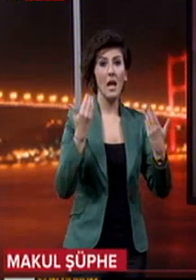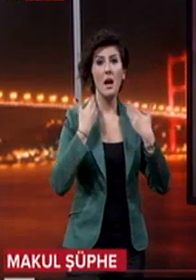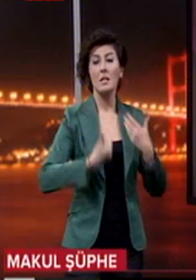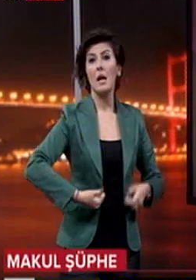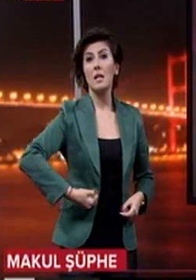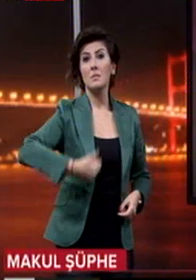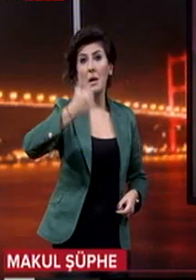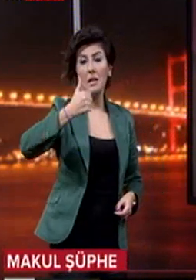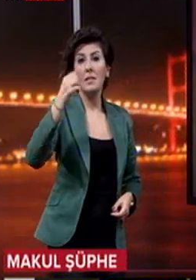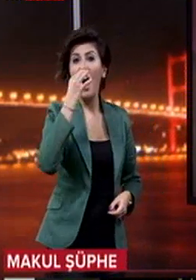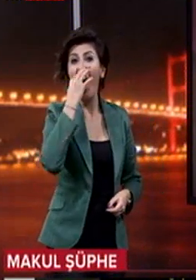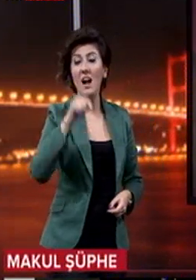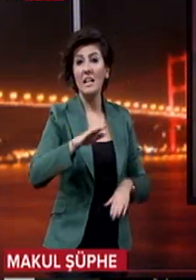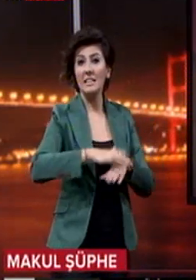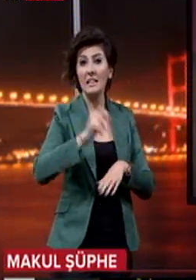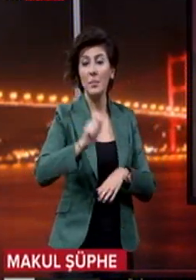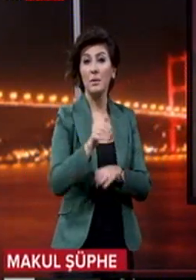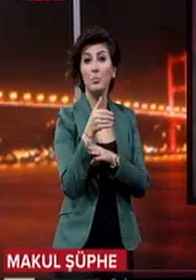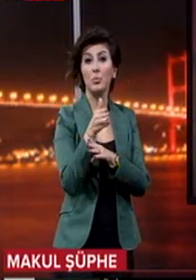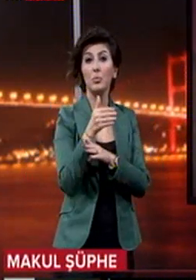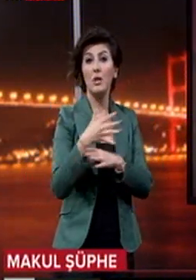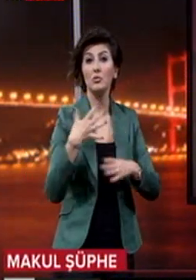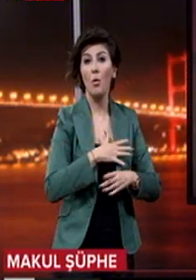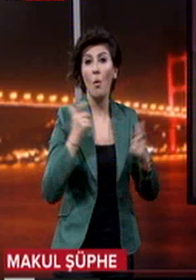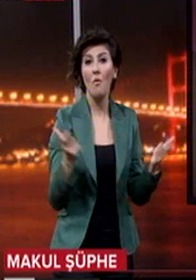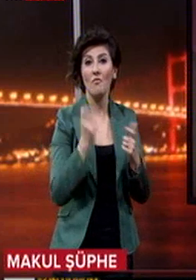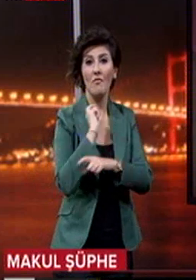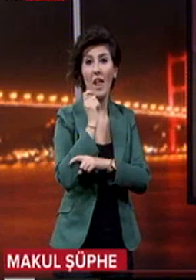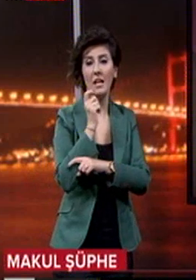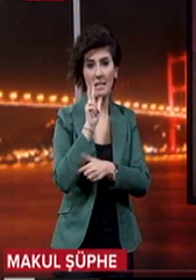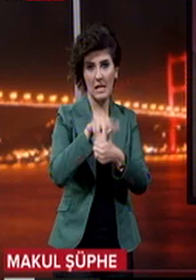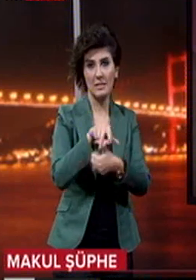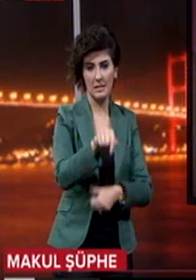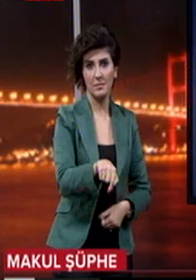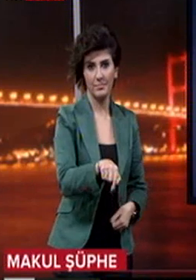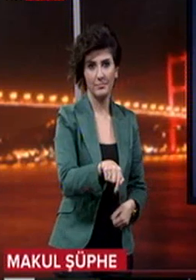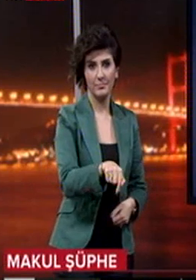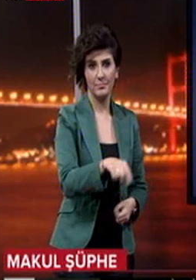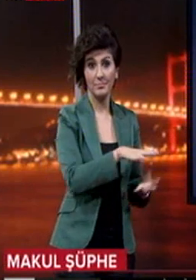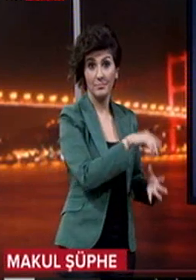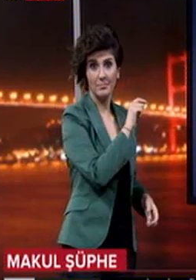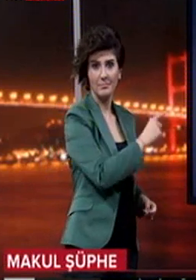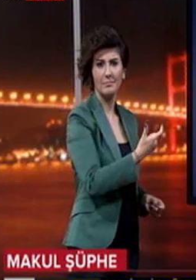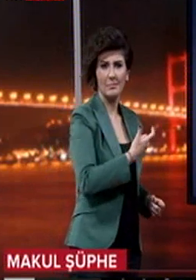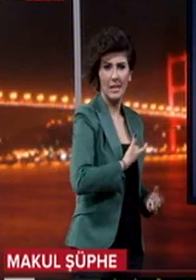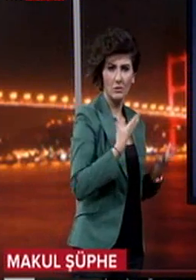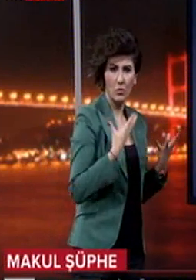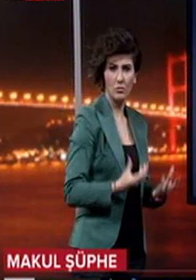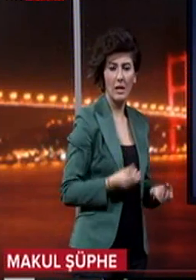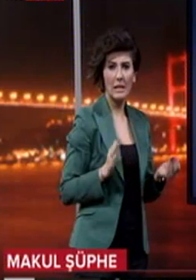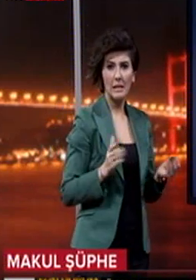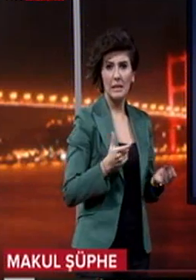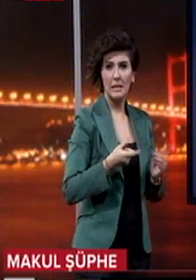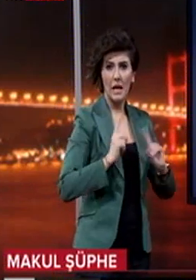Adalet Bakanı Bekir Bozdağ, Ankara'da düzenlenen Büyükelçiler Konferansı'na katıldı. Bozdağ, yasalaşan yargı